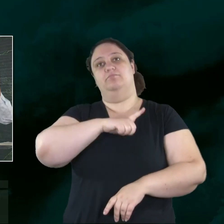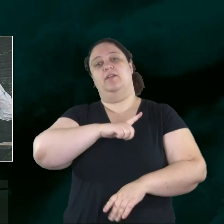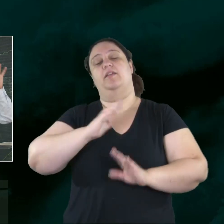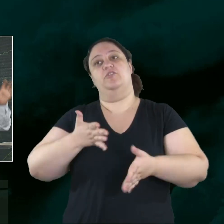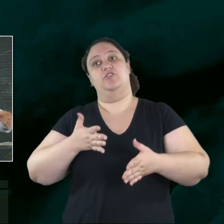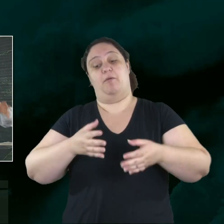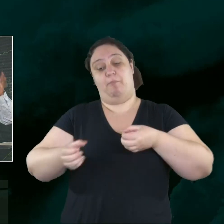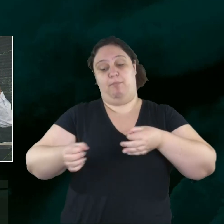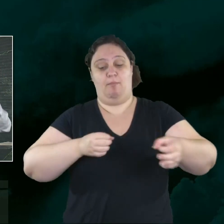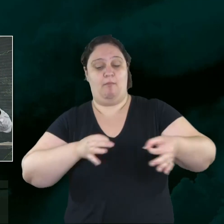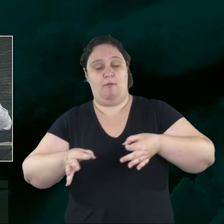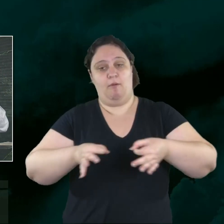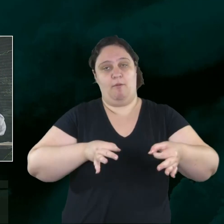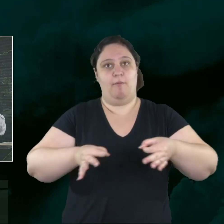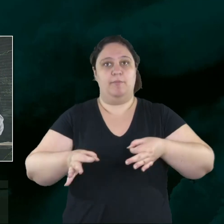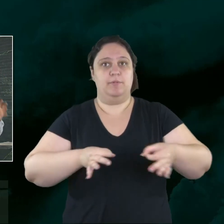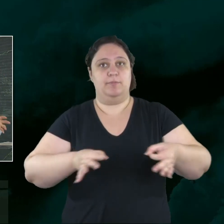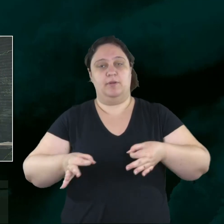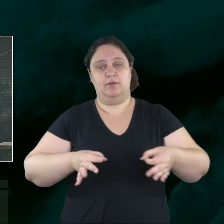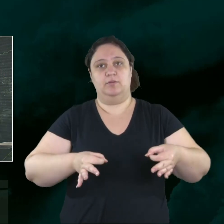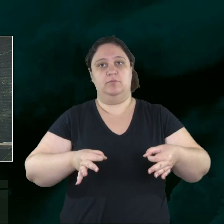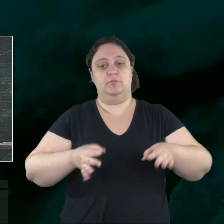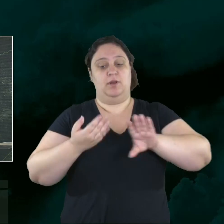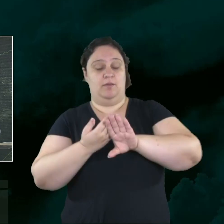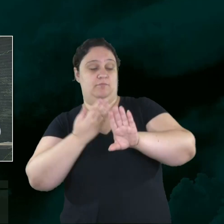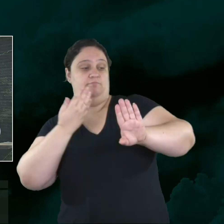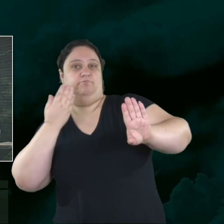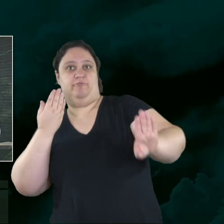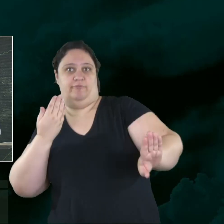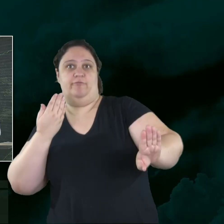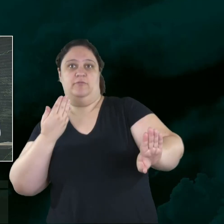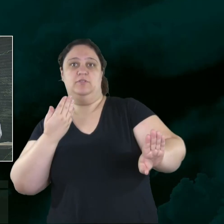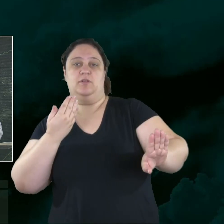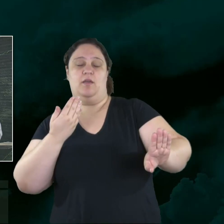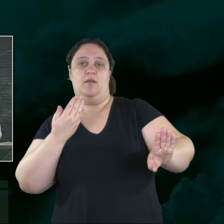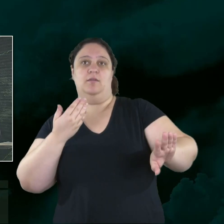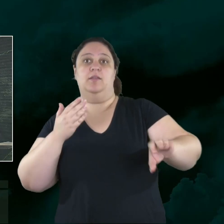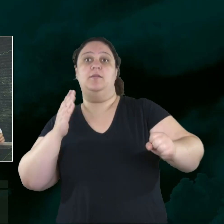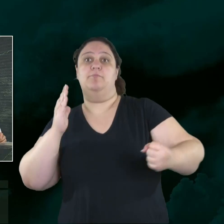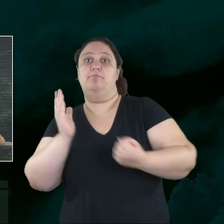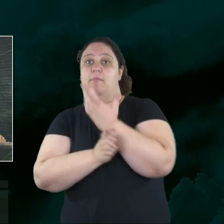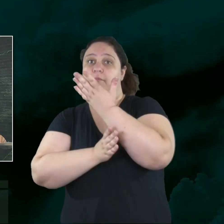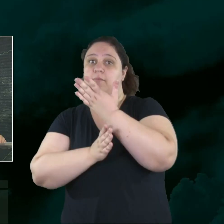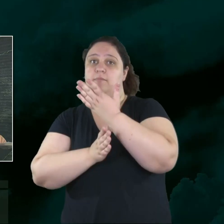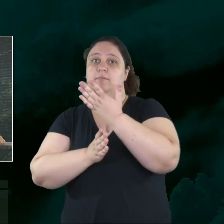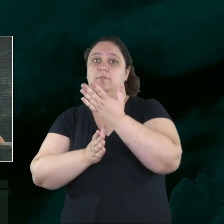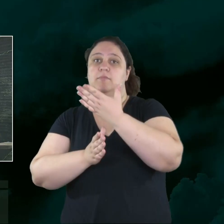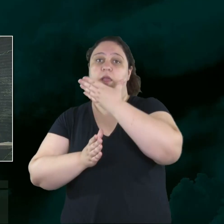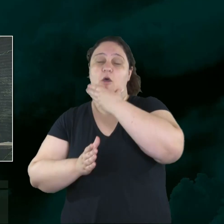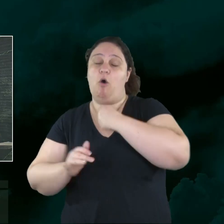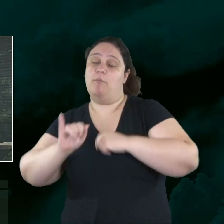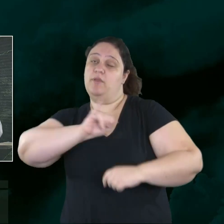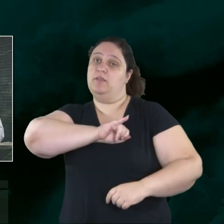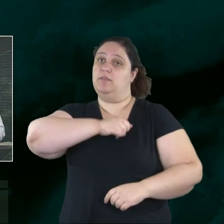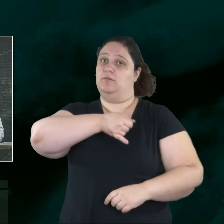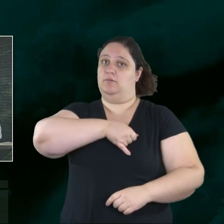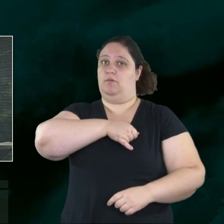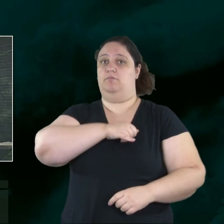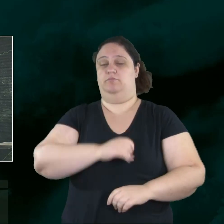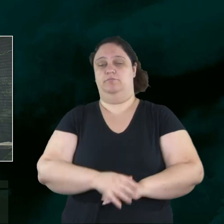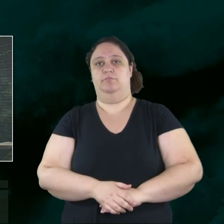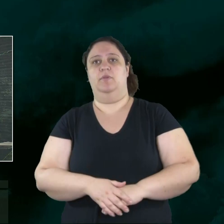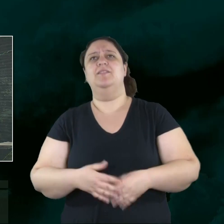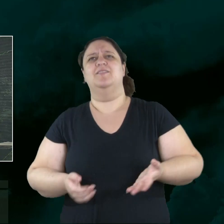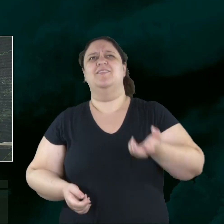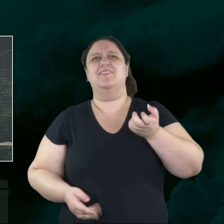para o surgimento do homem da iniquidade. Queridos irmãos, eu queria raciocinar junto com